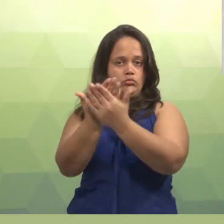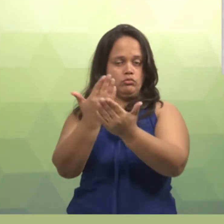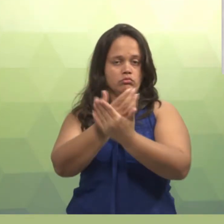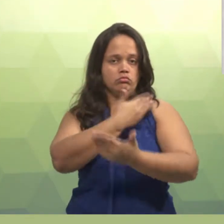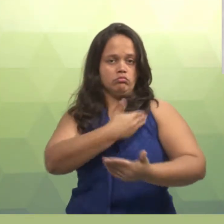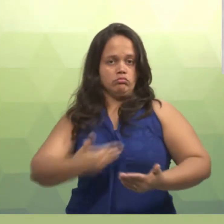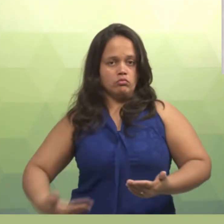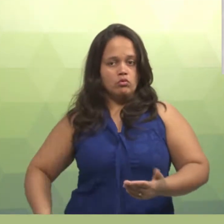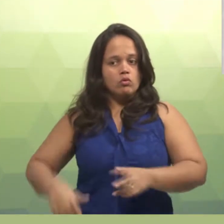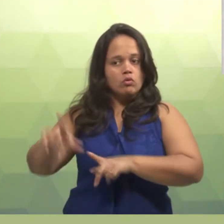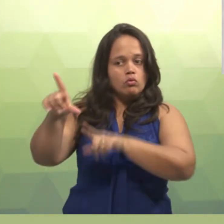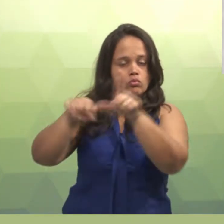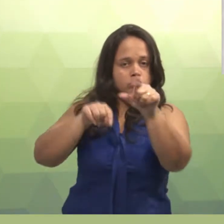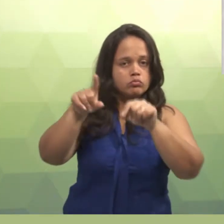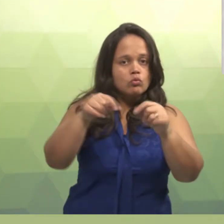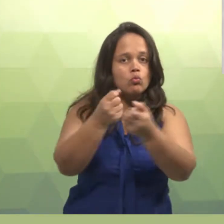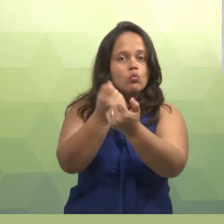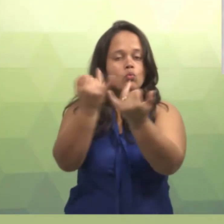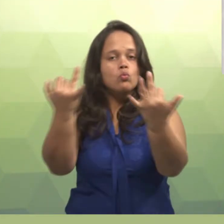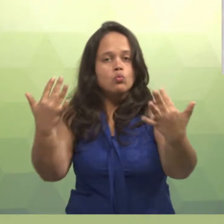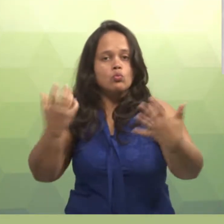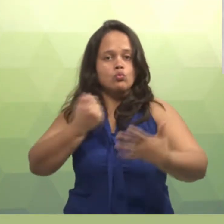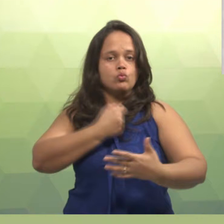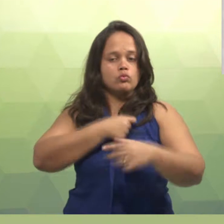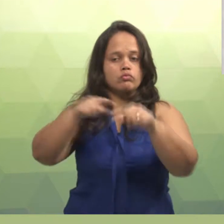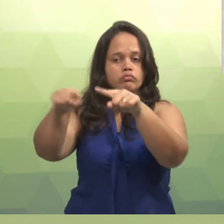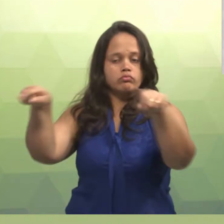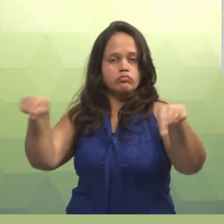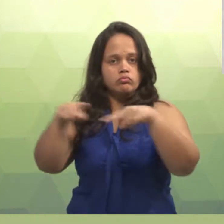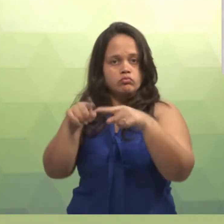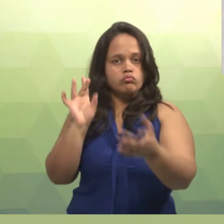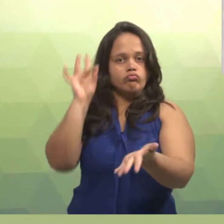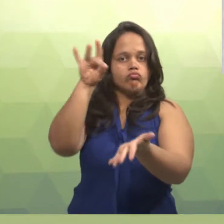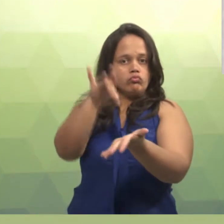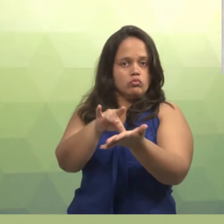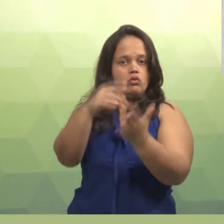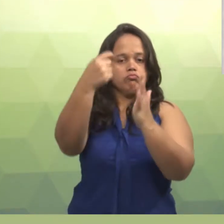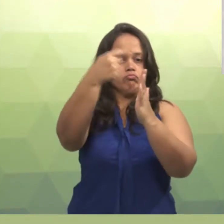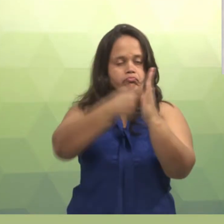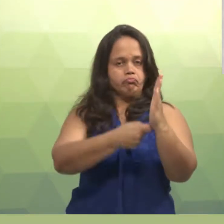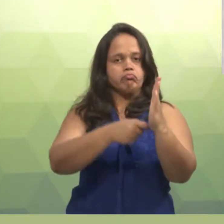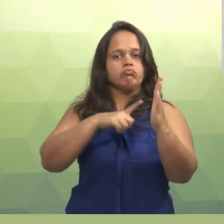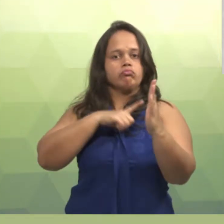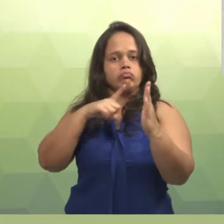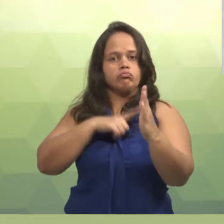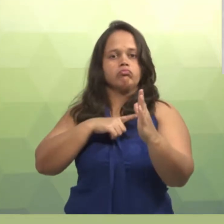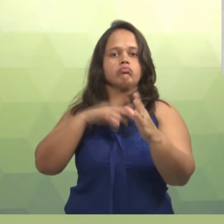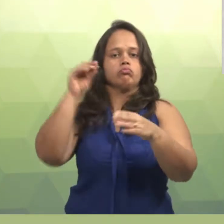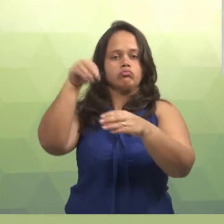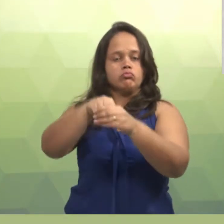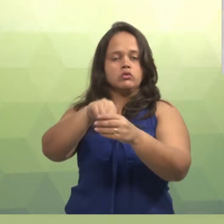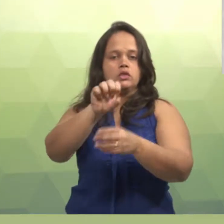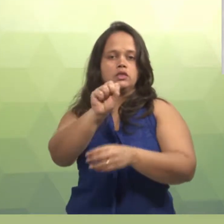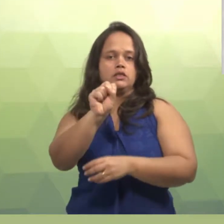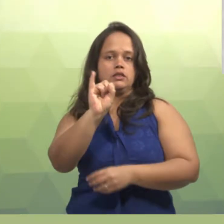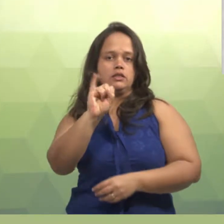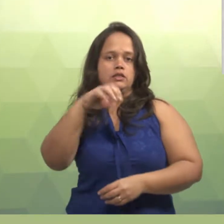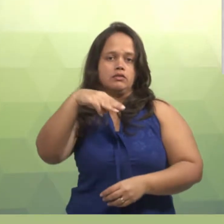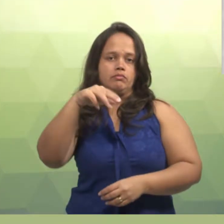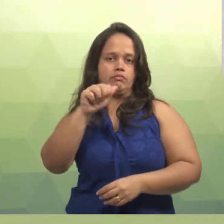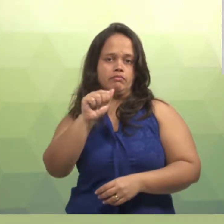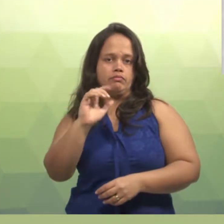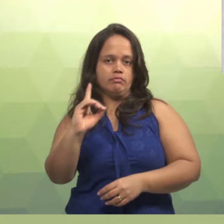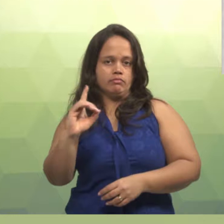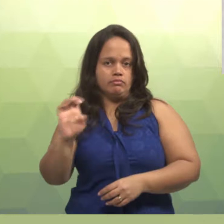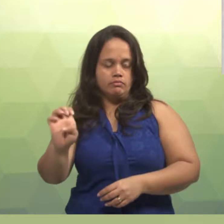turmas autorizadas e registradas no Sistema Mineiro de Administração Escolar, o SIMAD. O número de